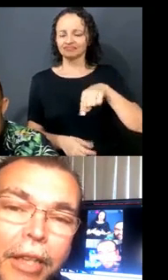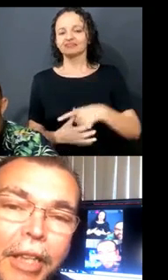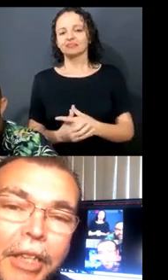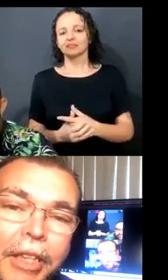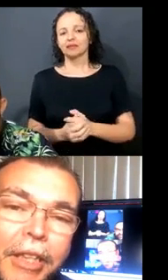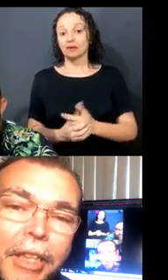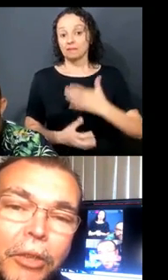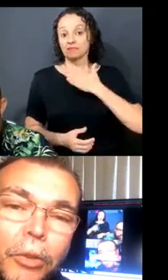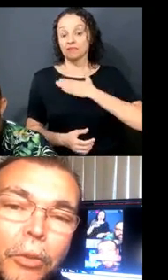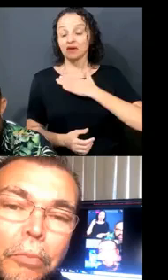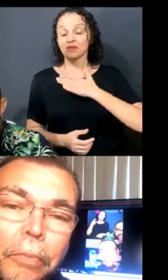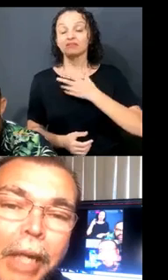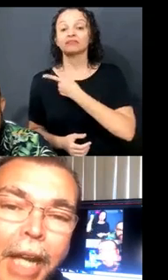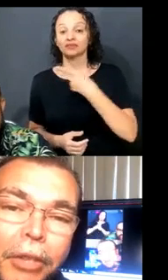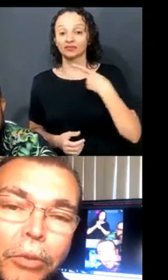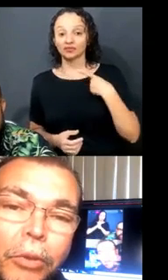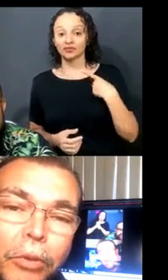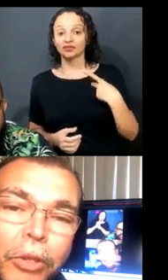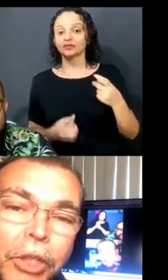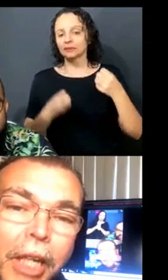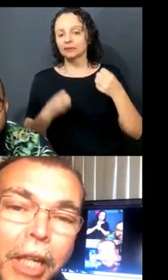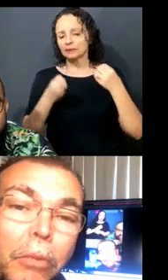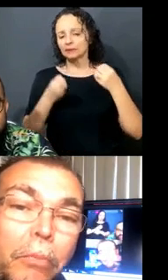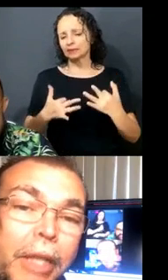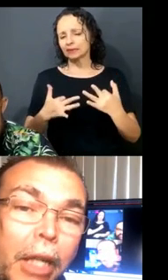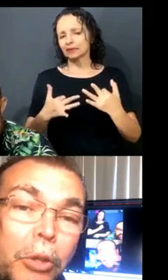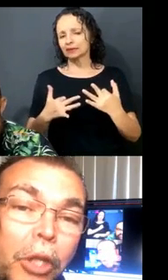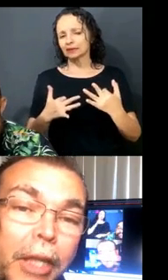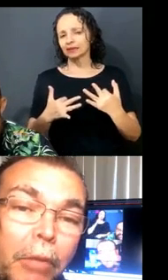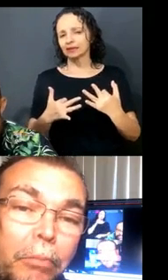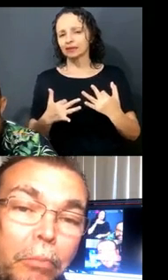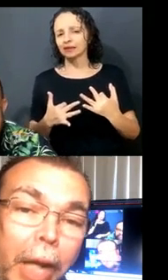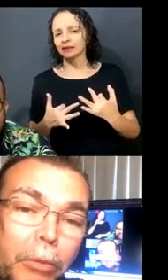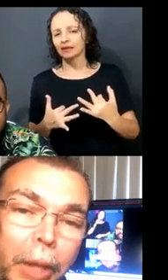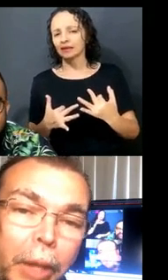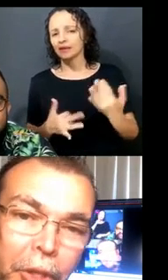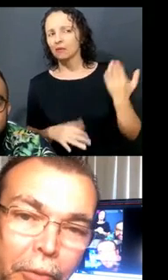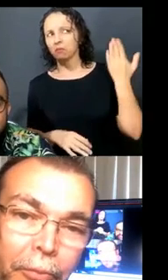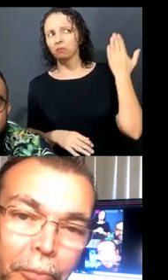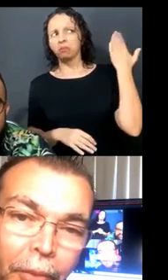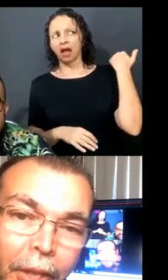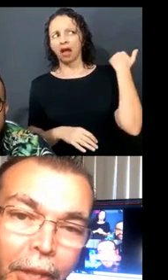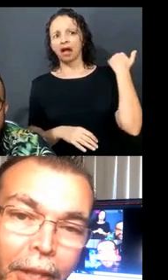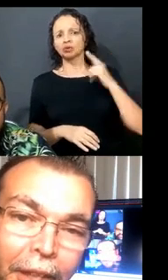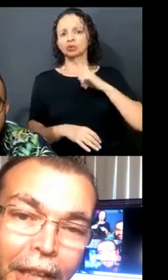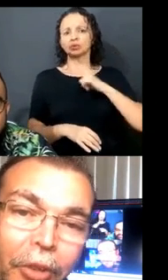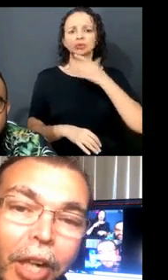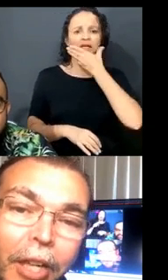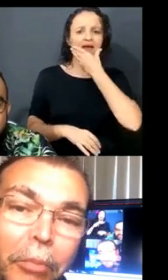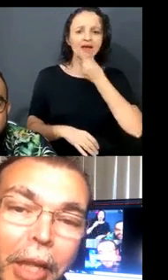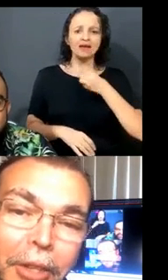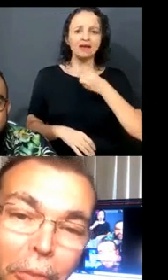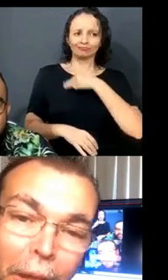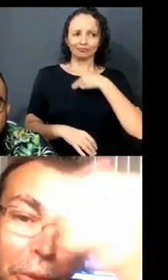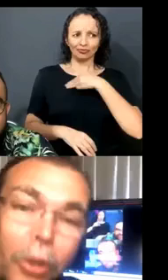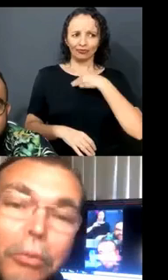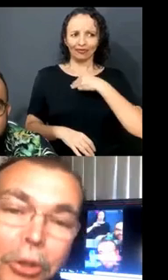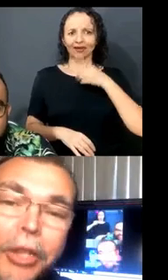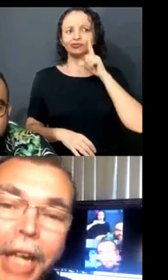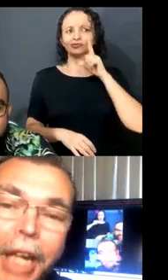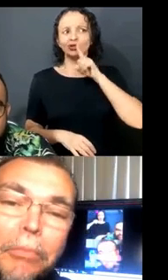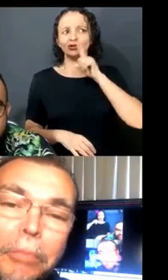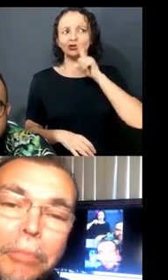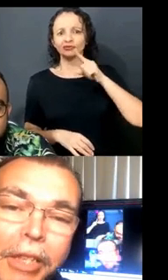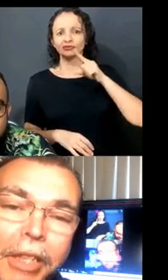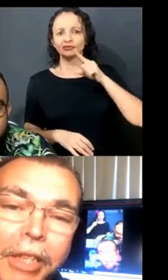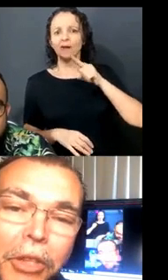O meu pastor, ele diz assim, no passado os Estados Unidos mandaram missionário e agora o